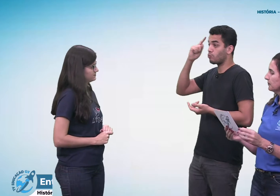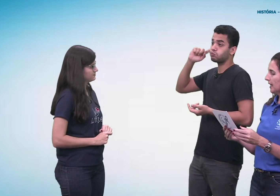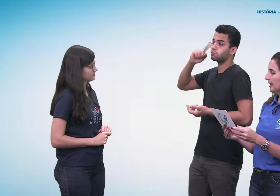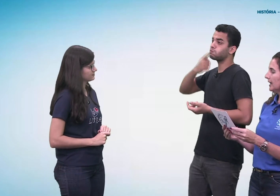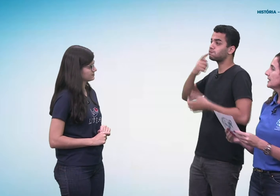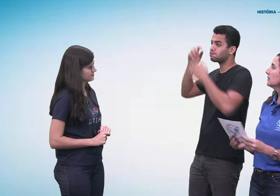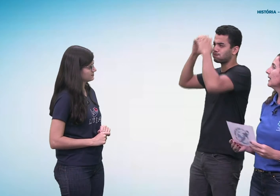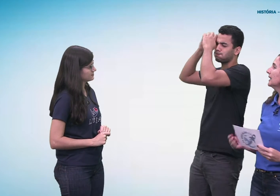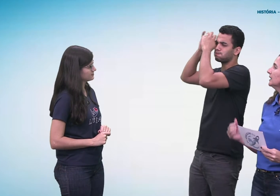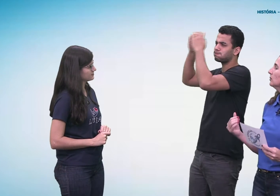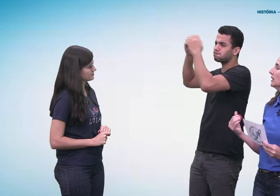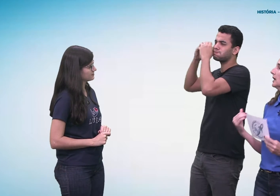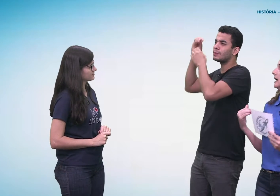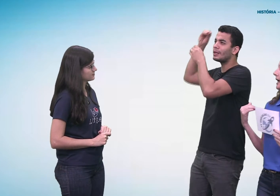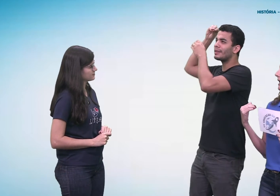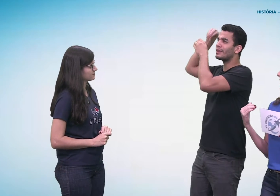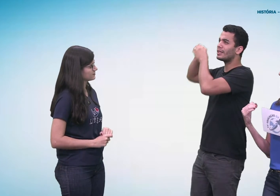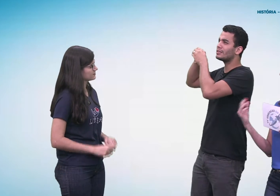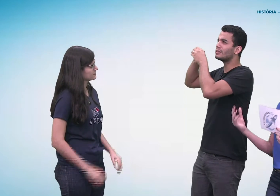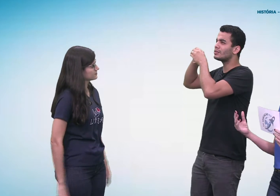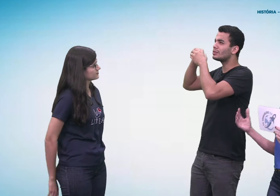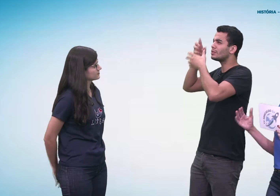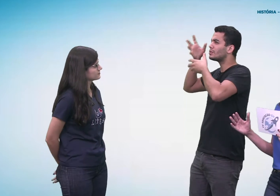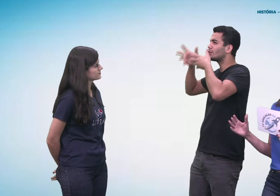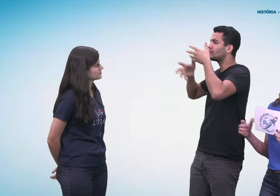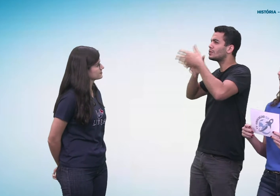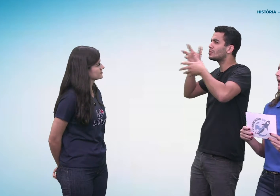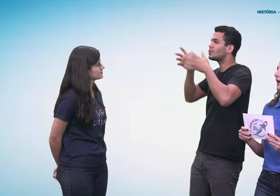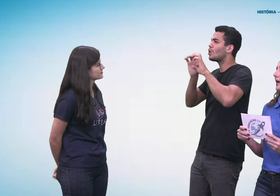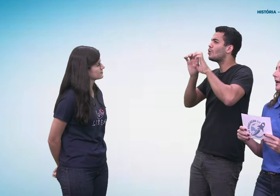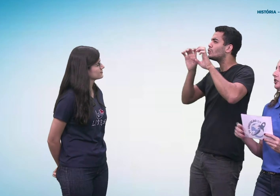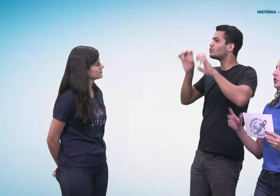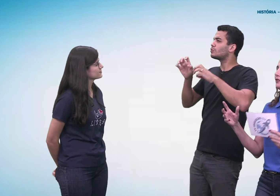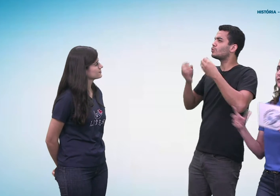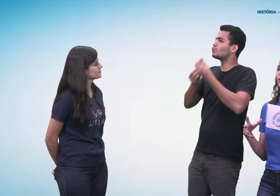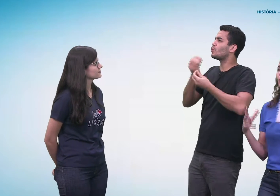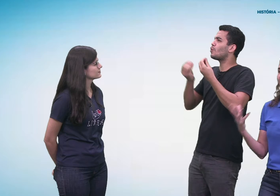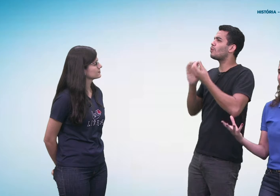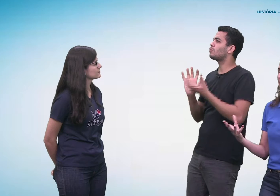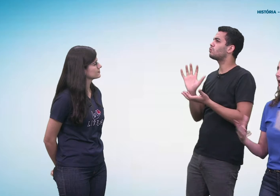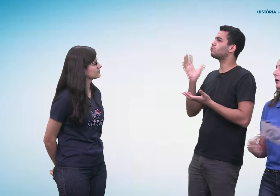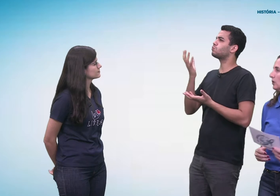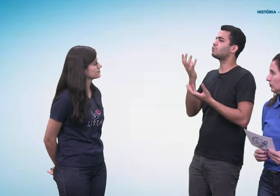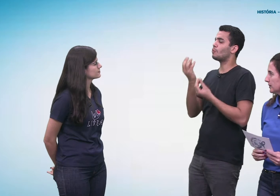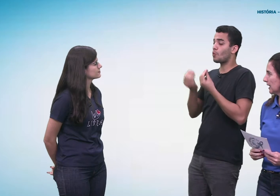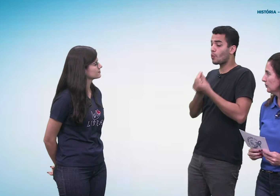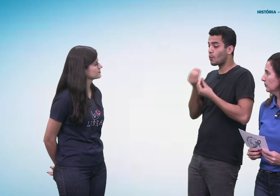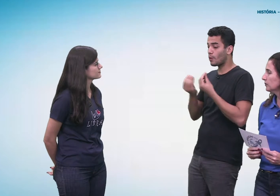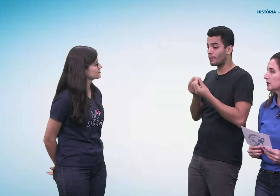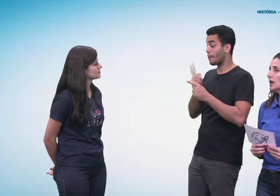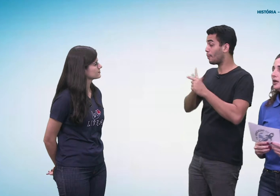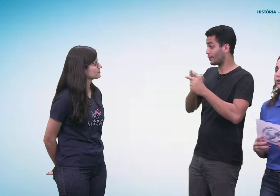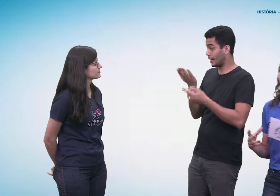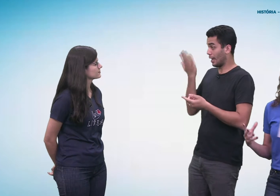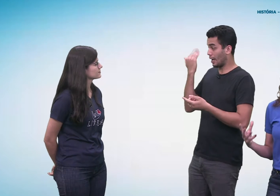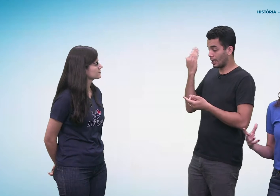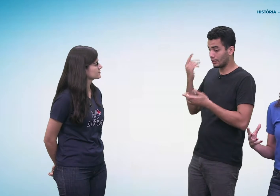em relação à língua Libras. Por exemplo, a gente viu aqui na aula com os alunos sobre uma questão